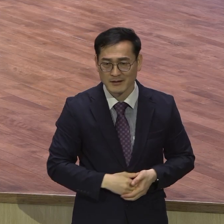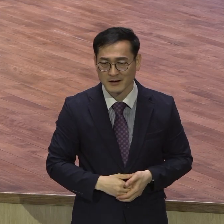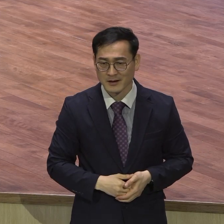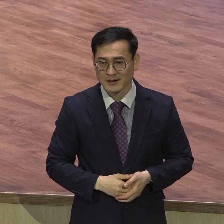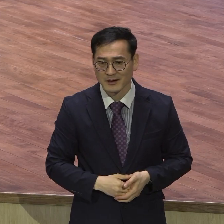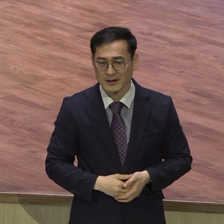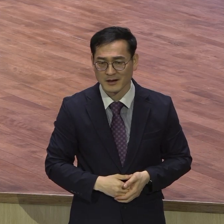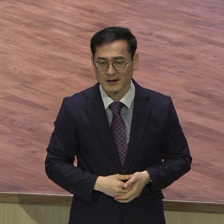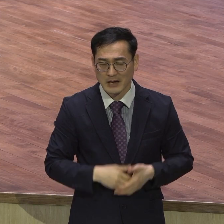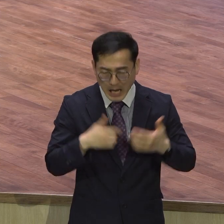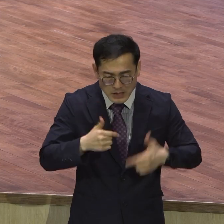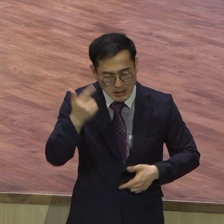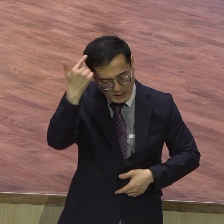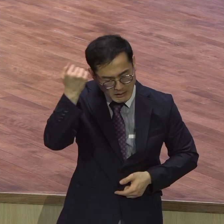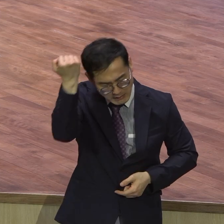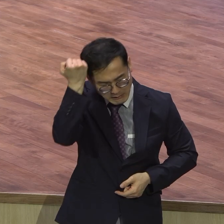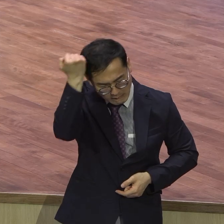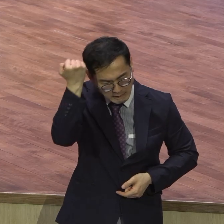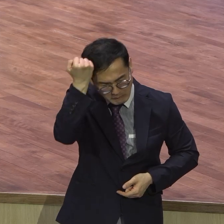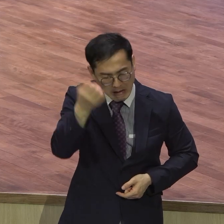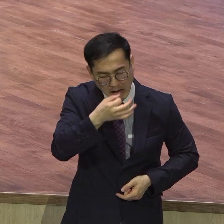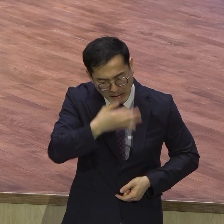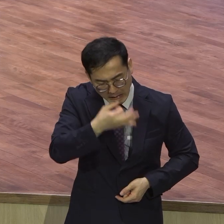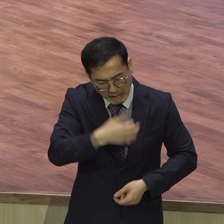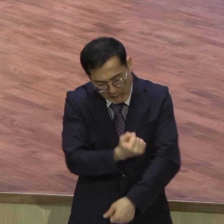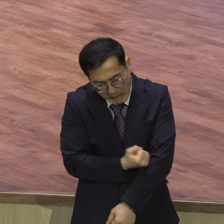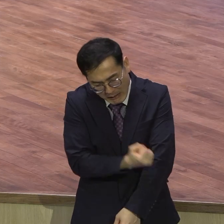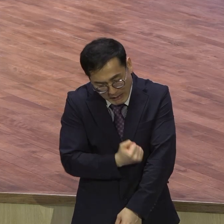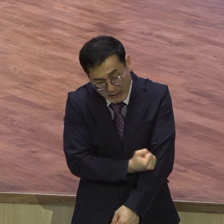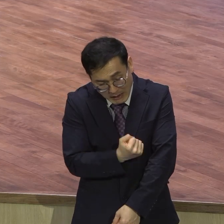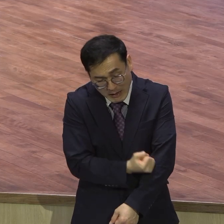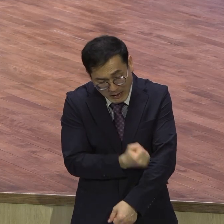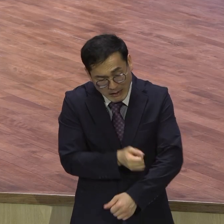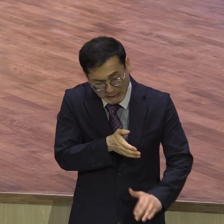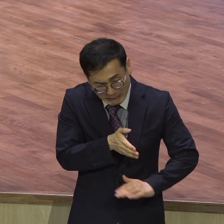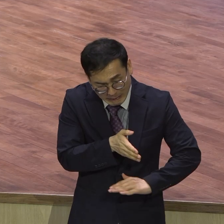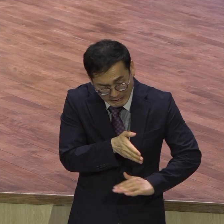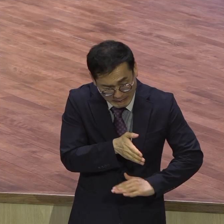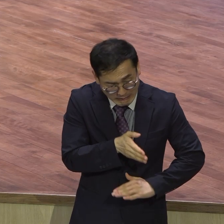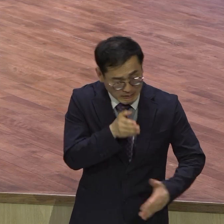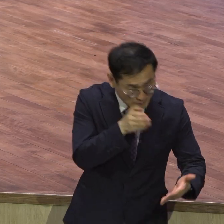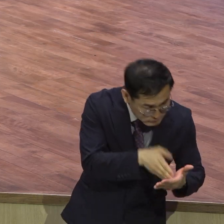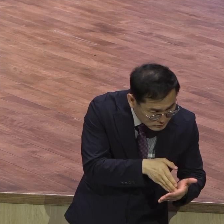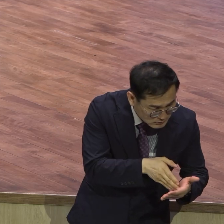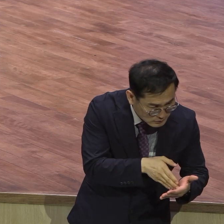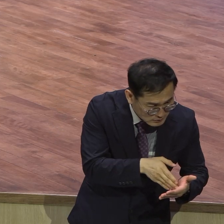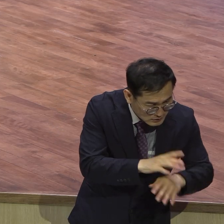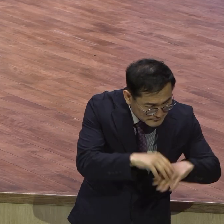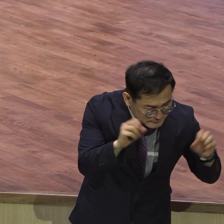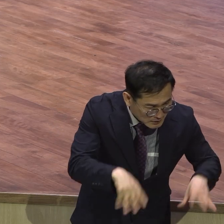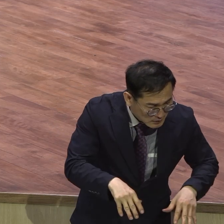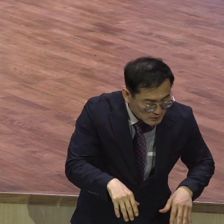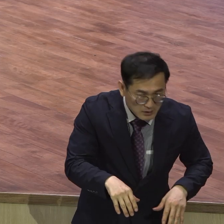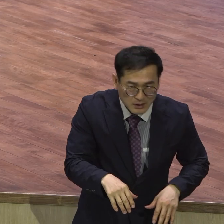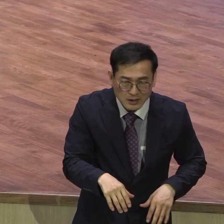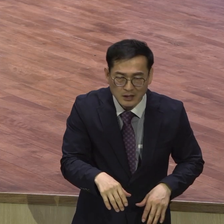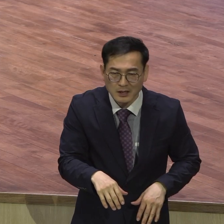못살려. 자다가 불면증 걸리죠. 그것 때문에 걱정이 돼서. 그거 가지고 일희일비하지요.